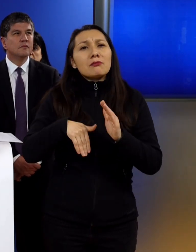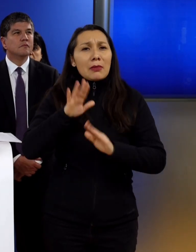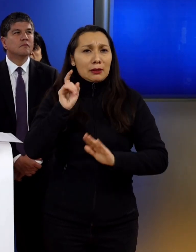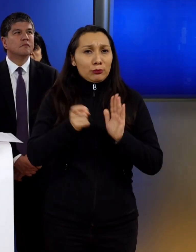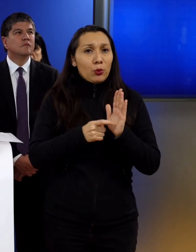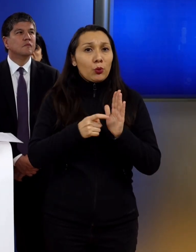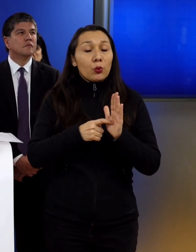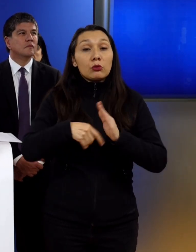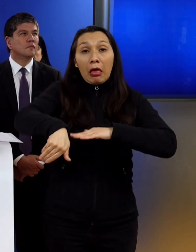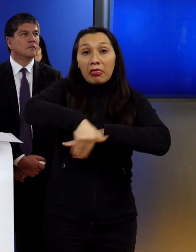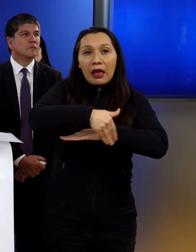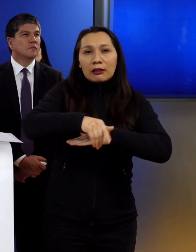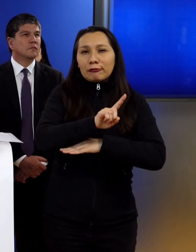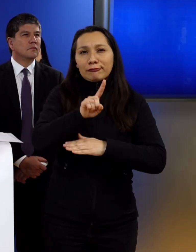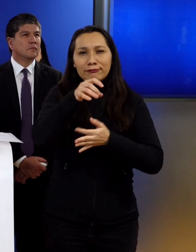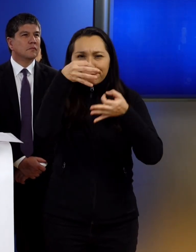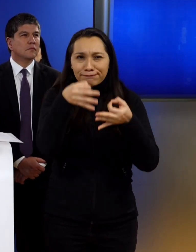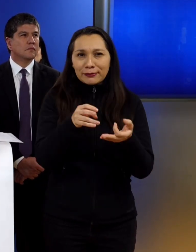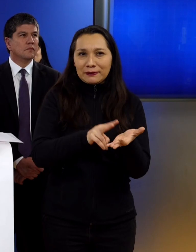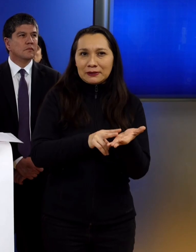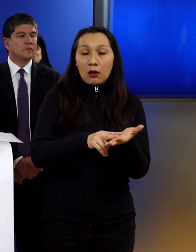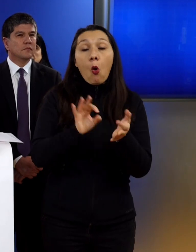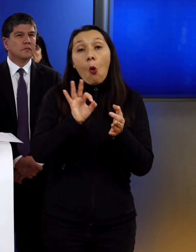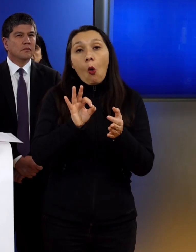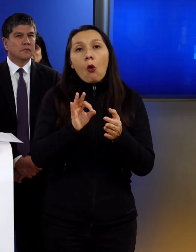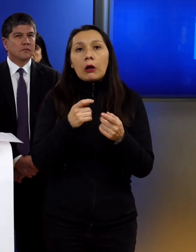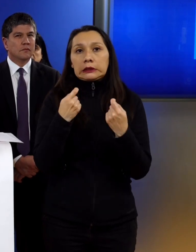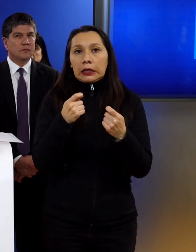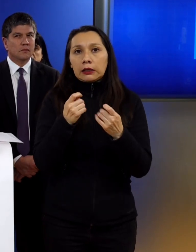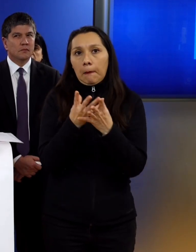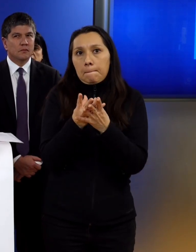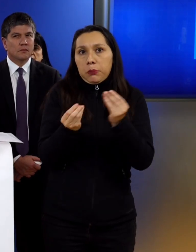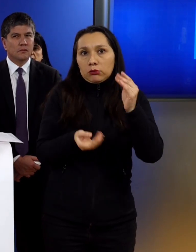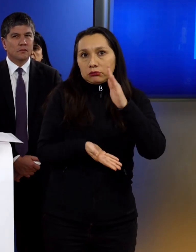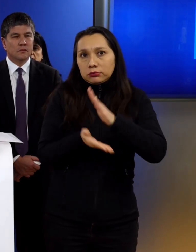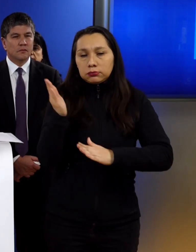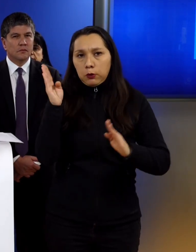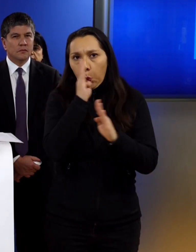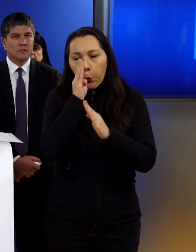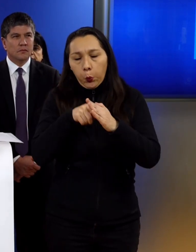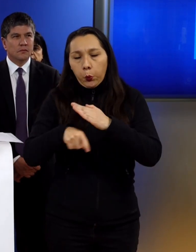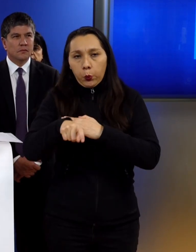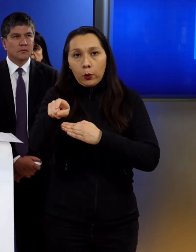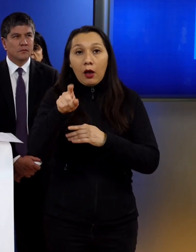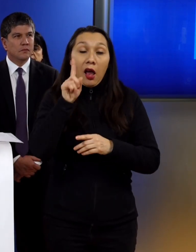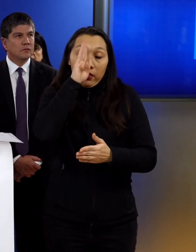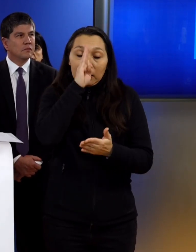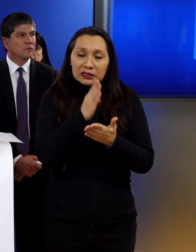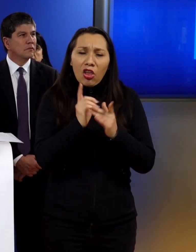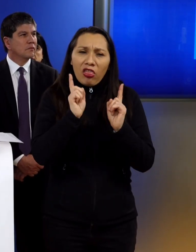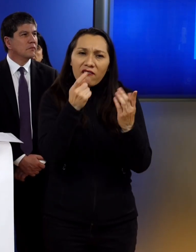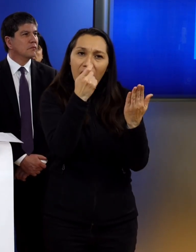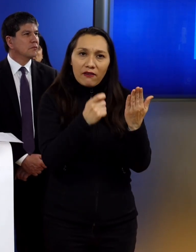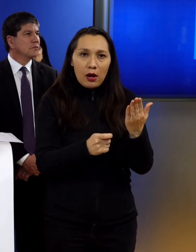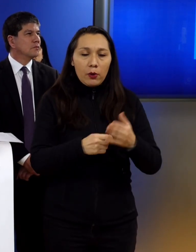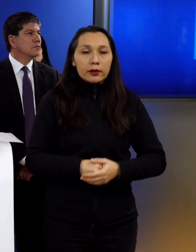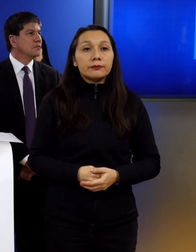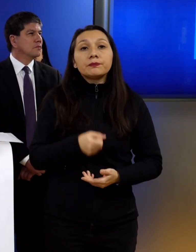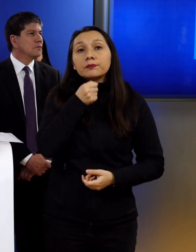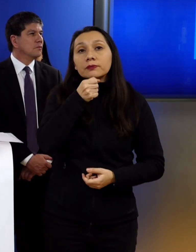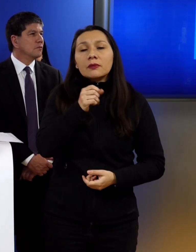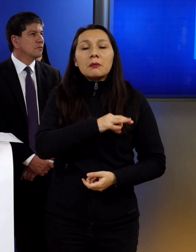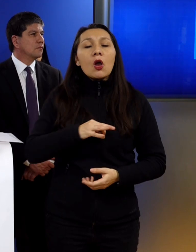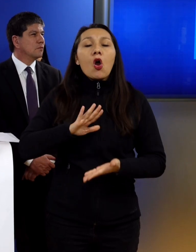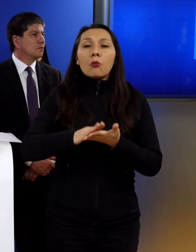su dirección no sea certera o que puedan intentar una fuga. Son las cosas que se debieran ponderar en una decisión de este tipo. Ministra, ¿cómo está?